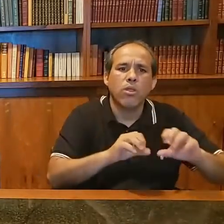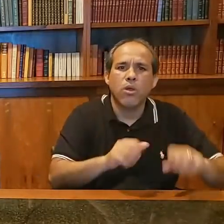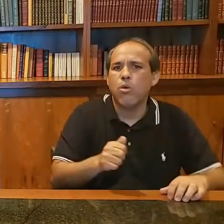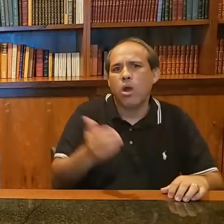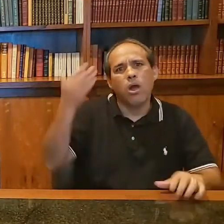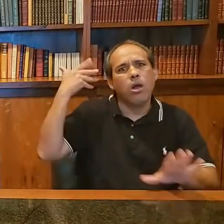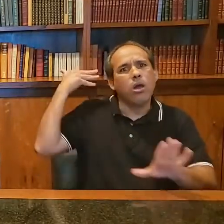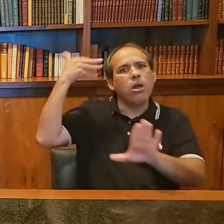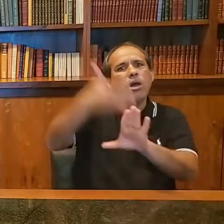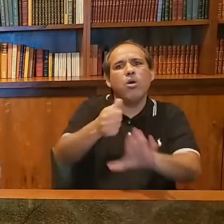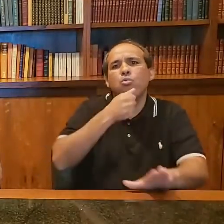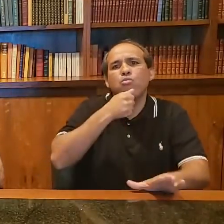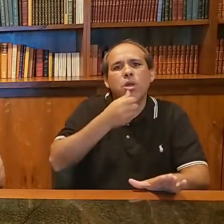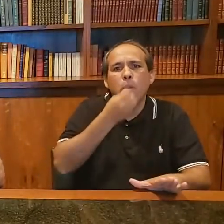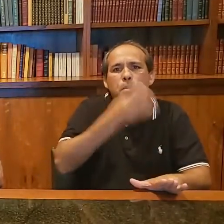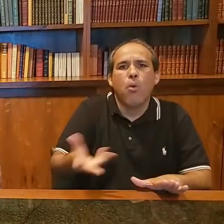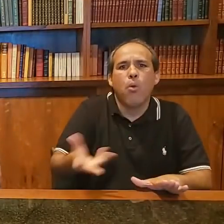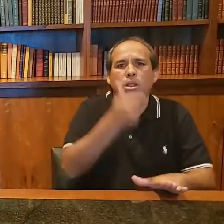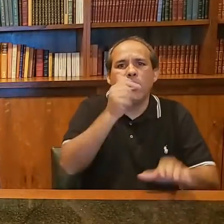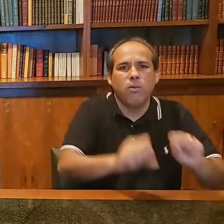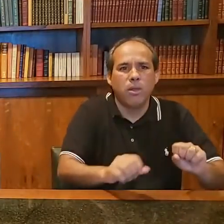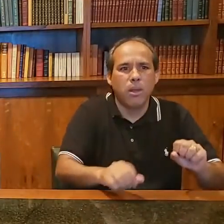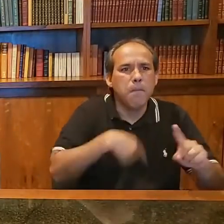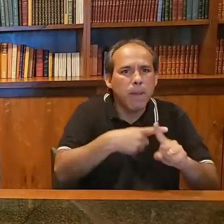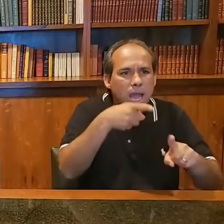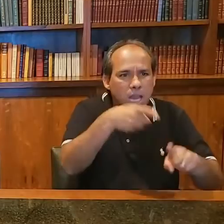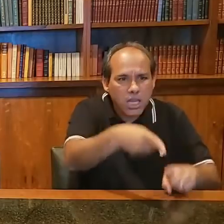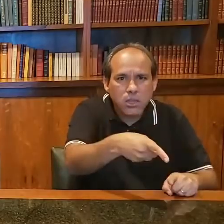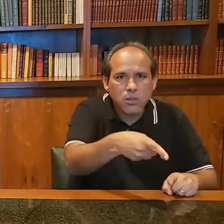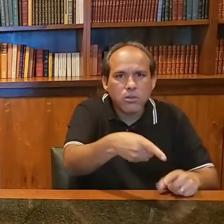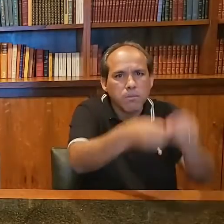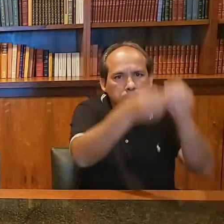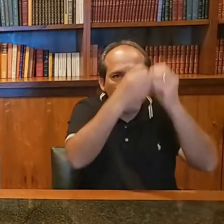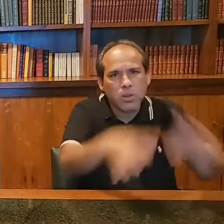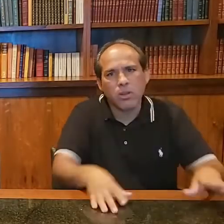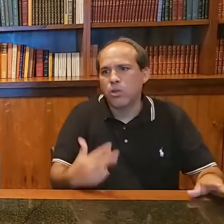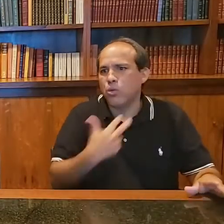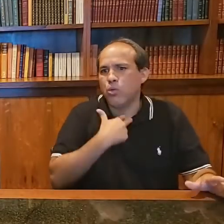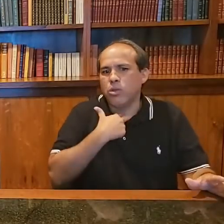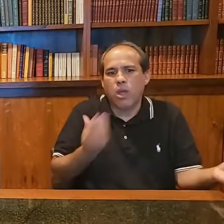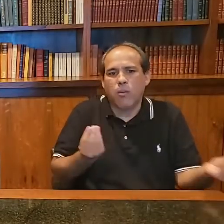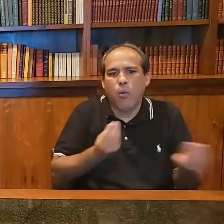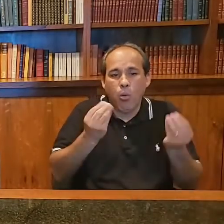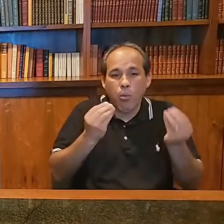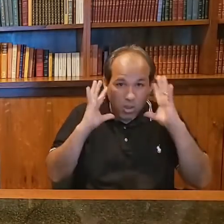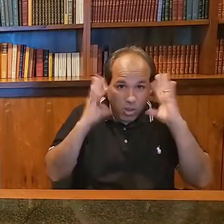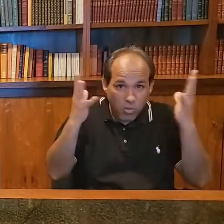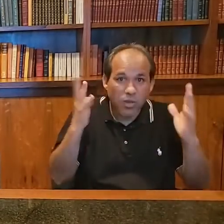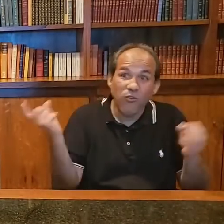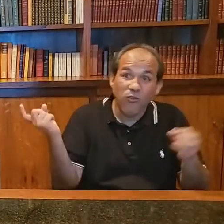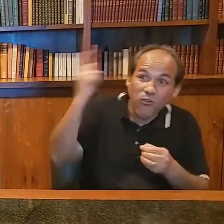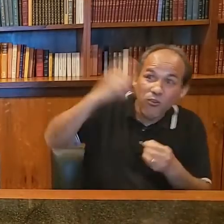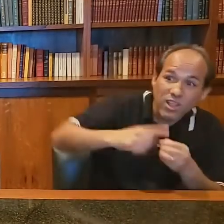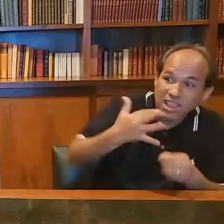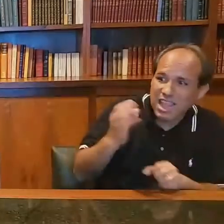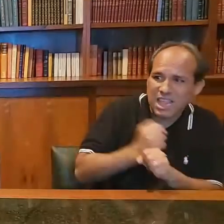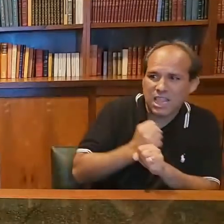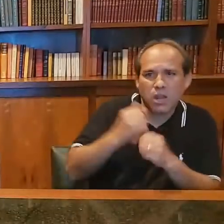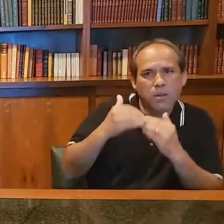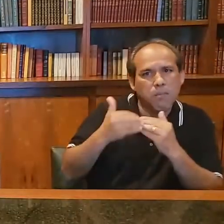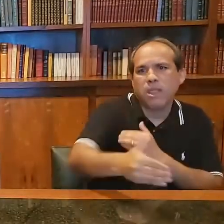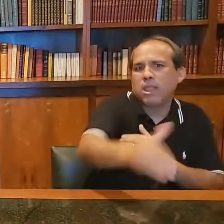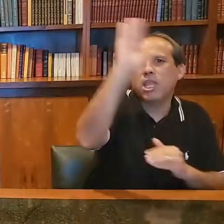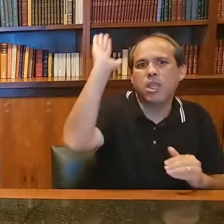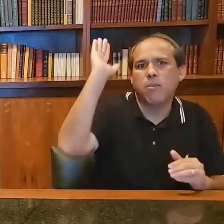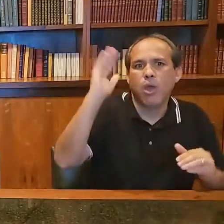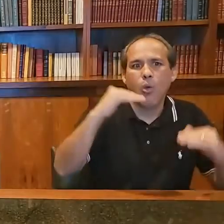realmente... É como definir isso aí. Teremos seríssima dificuldade, eu acho que vai levar mais de 10 anos para a gente voltar ao nível que estávamos antes